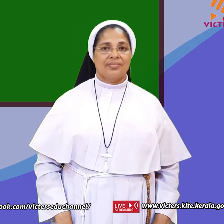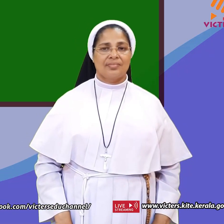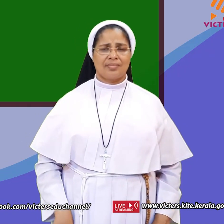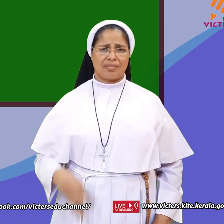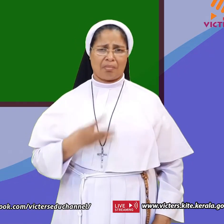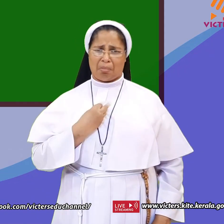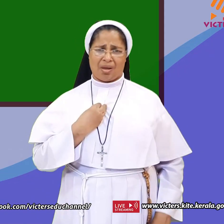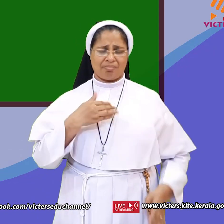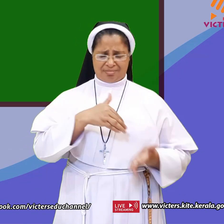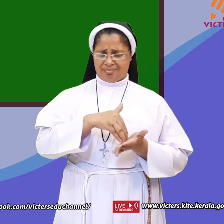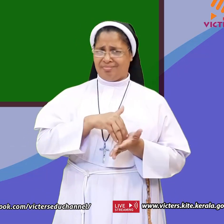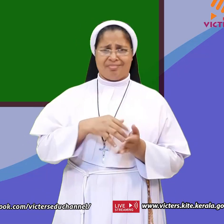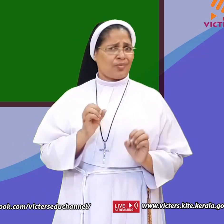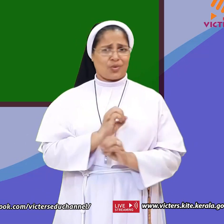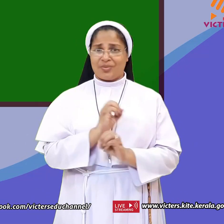ഭയമേതുമില്ലാതെ